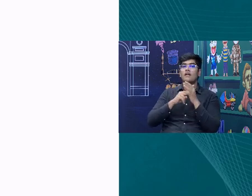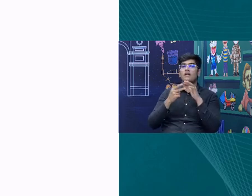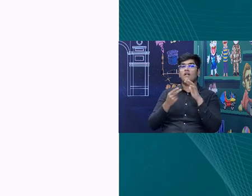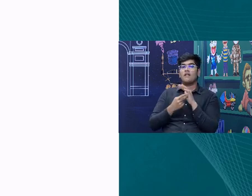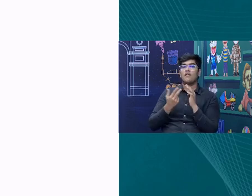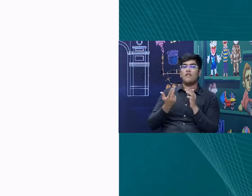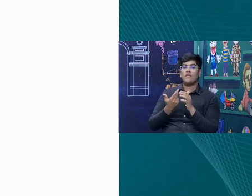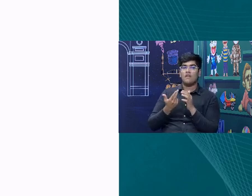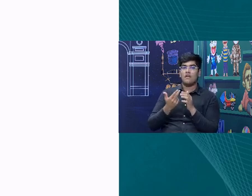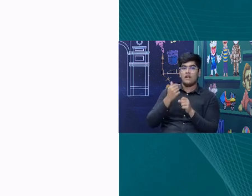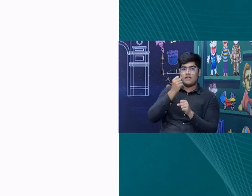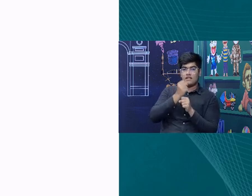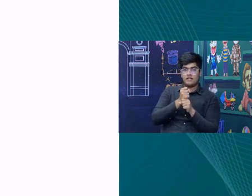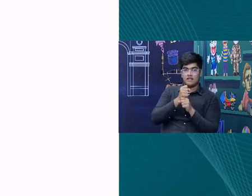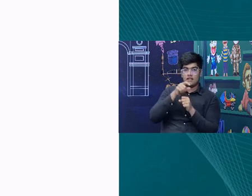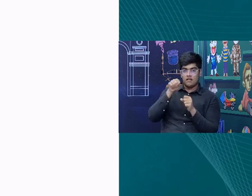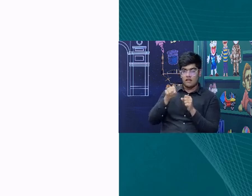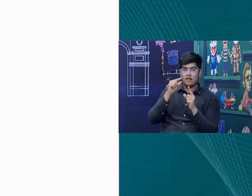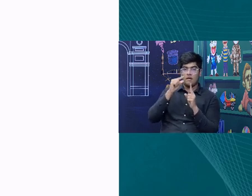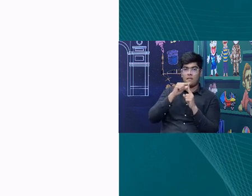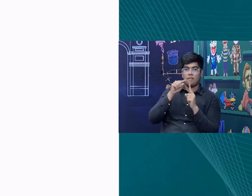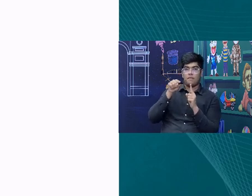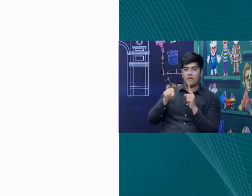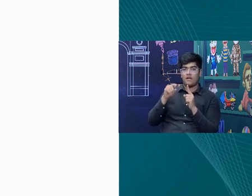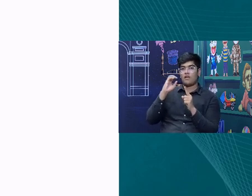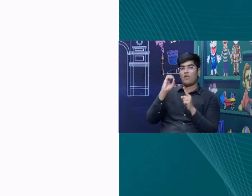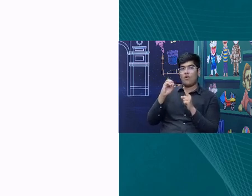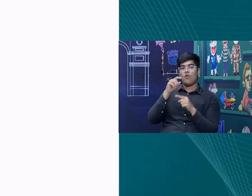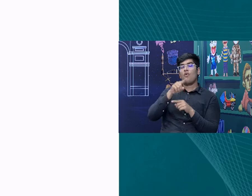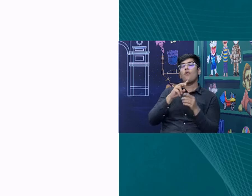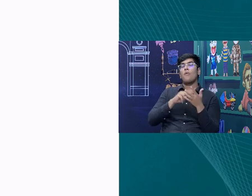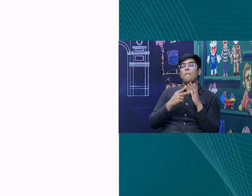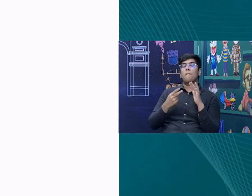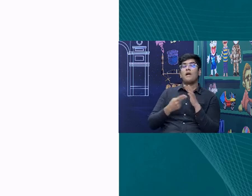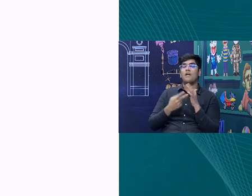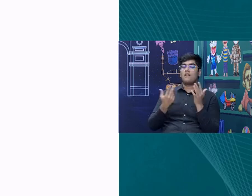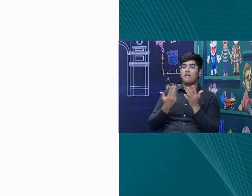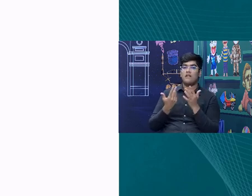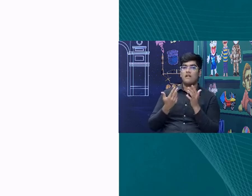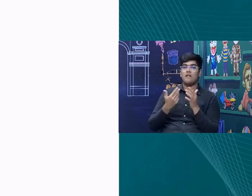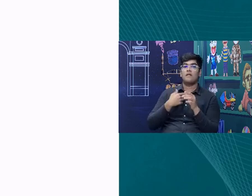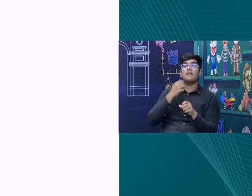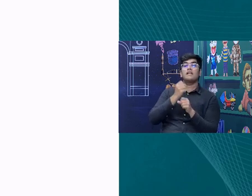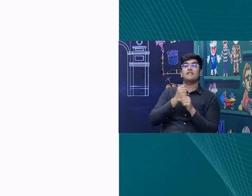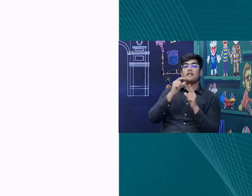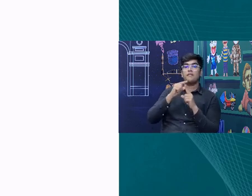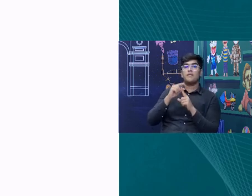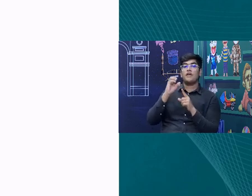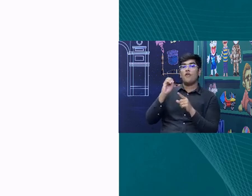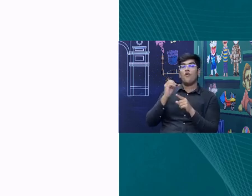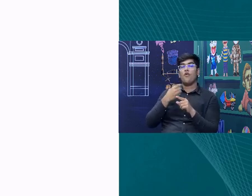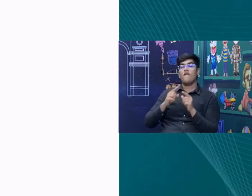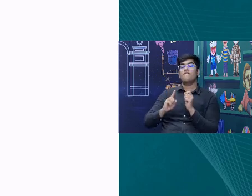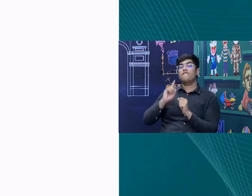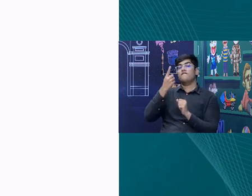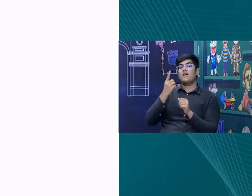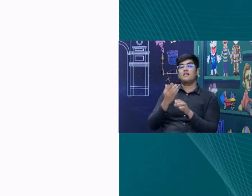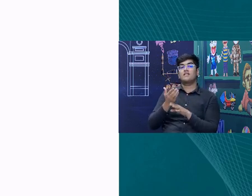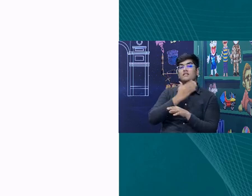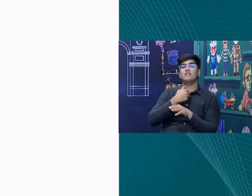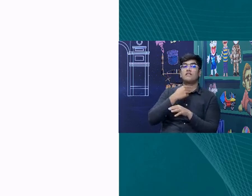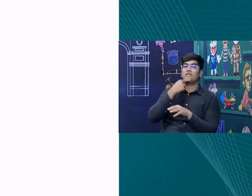लिखा है, जी पी ओ का मतलब क्या होता है, तो बच्चों मैंने सबसे पहले बताया था, कि इसका